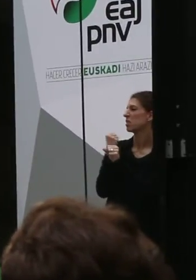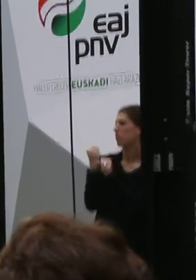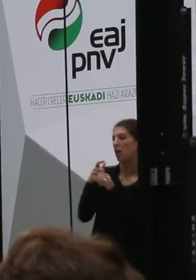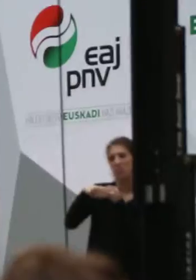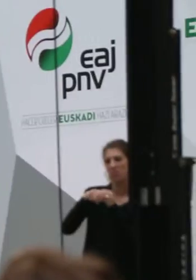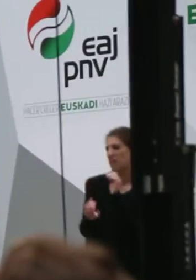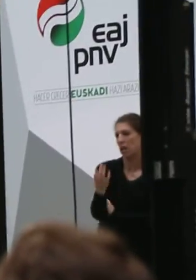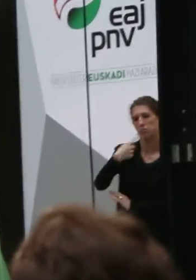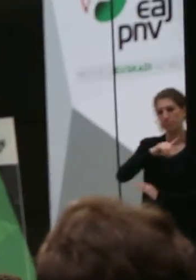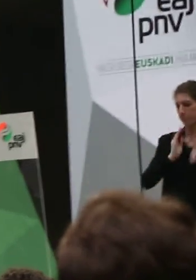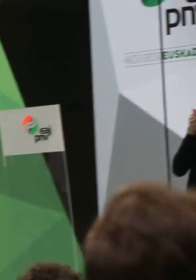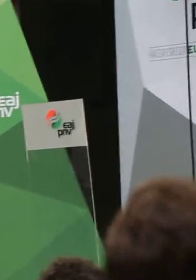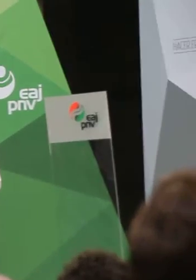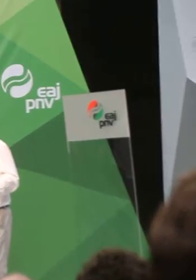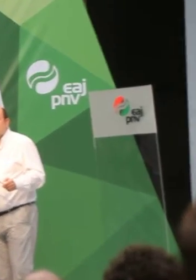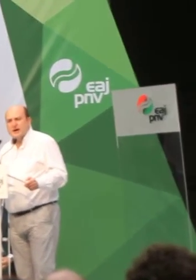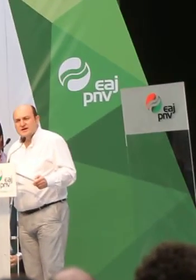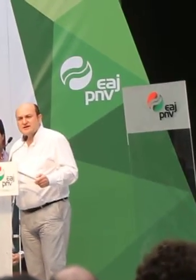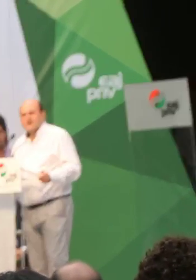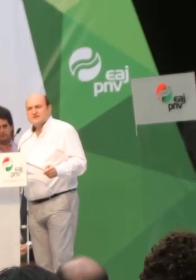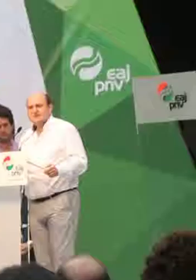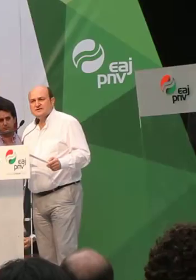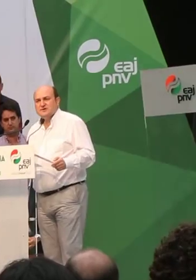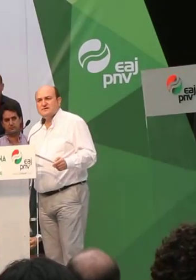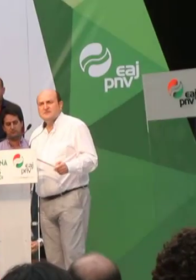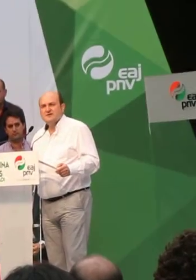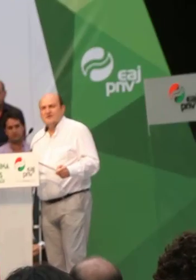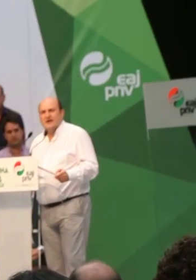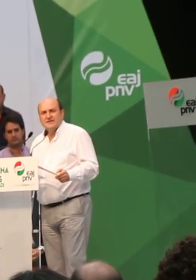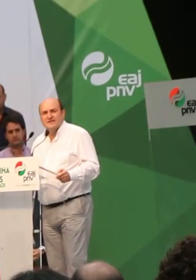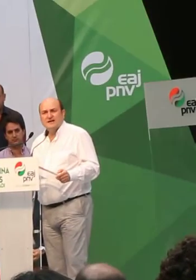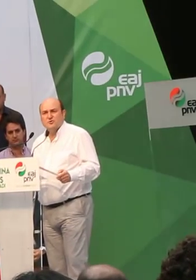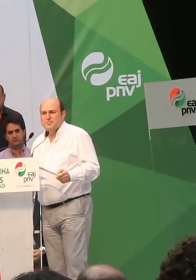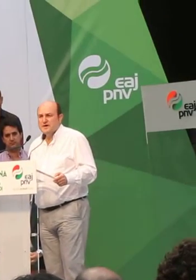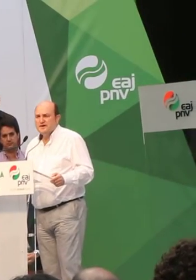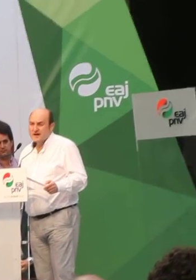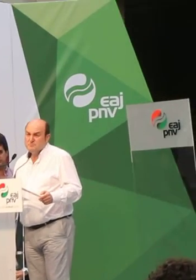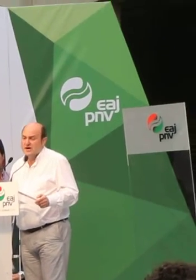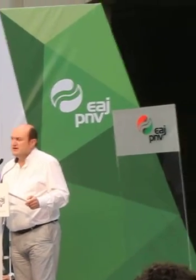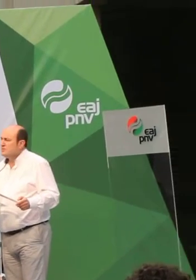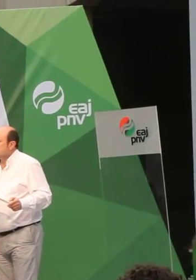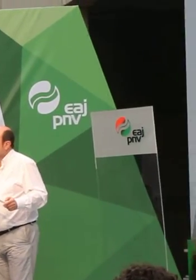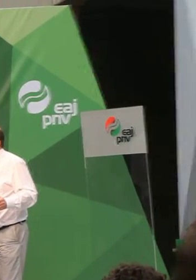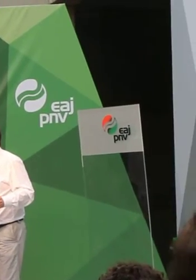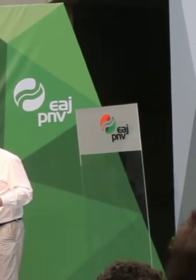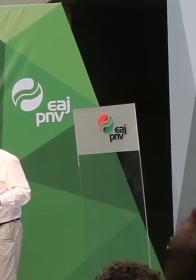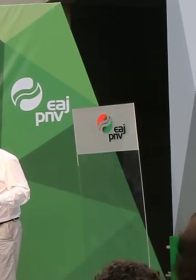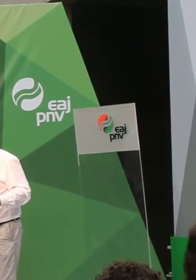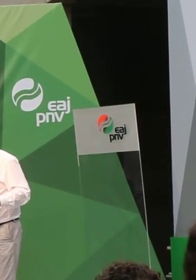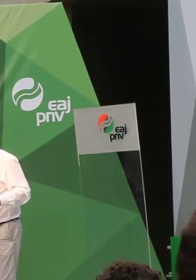ez zuela ezer egiten. Lehendakariak behin eta berriz esan zuen agintaldiko lehen bi